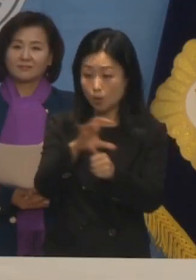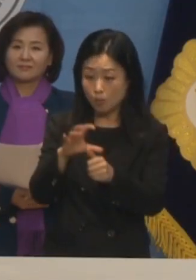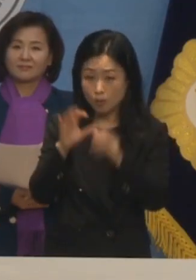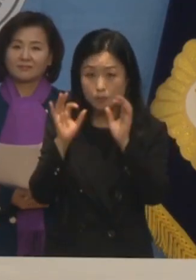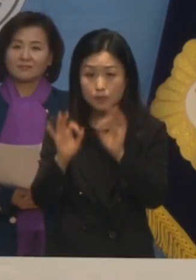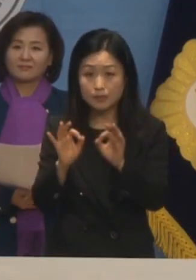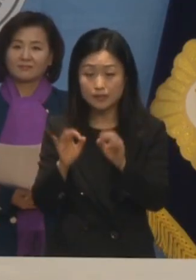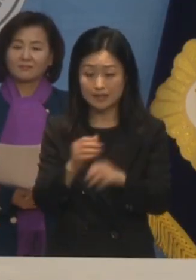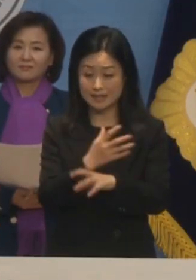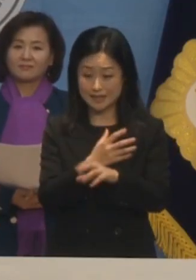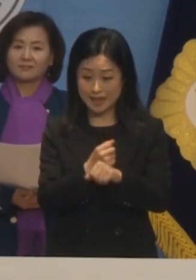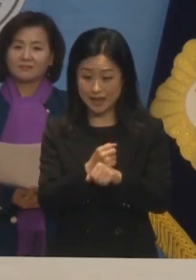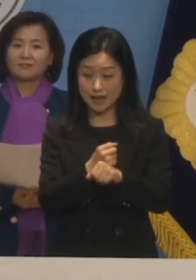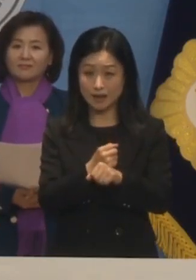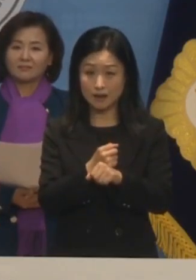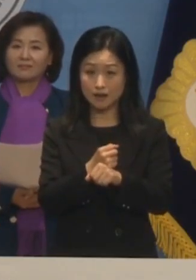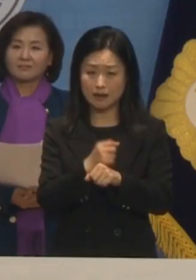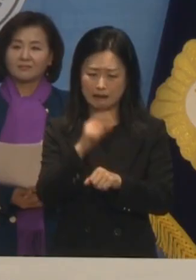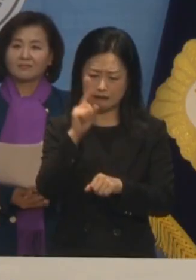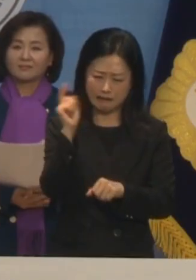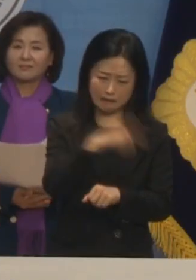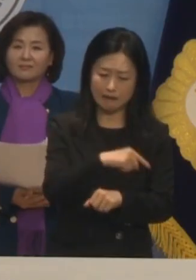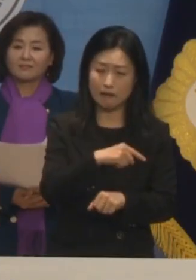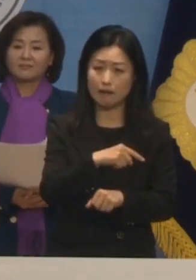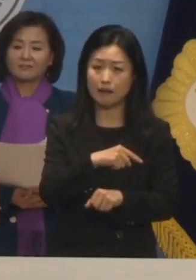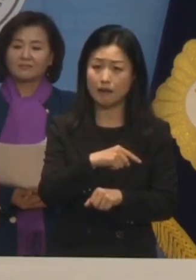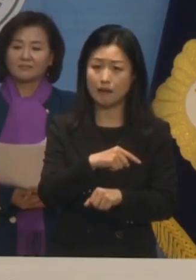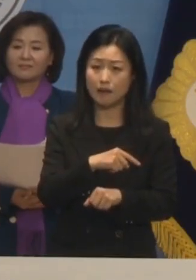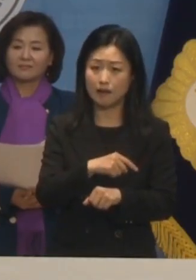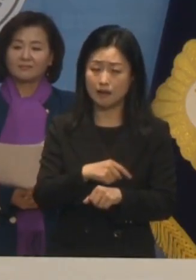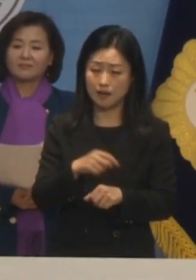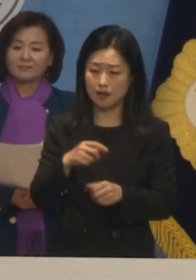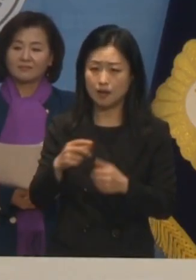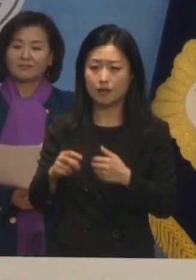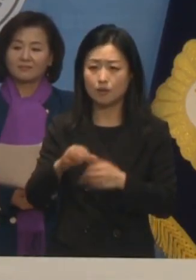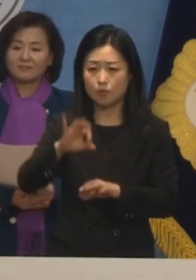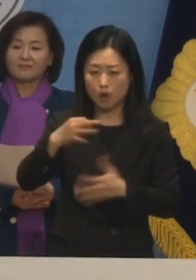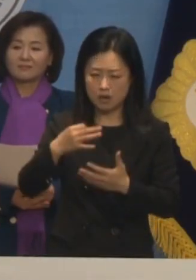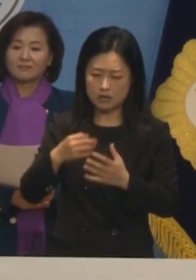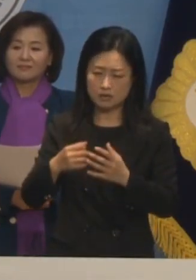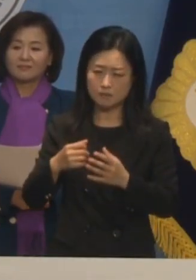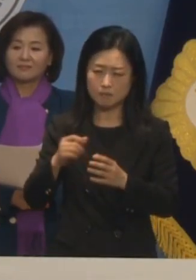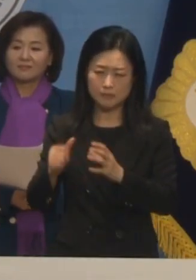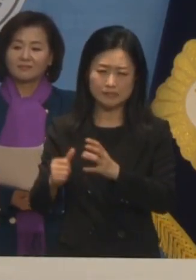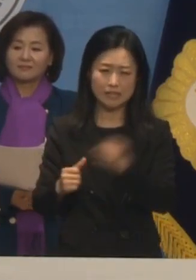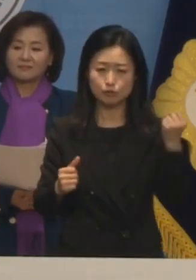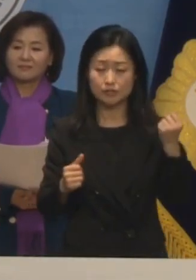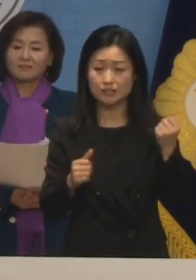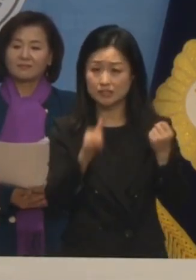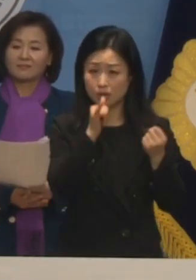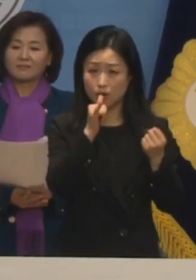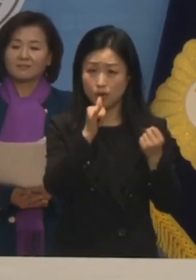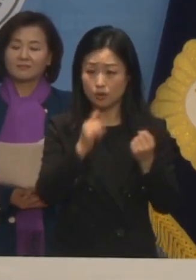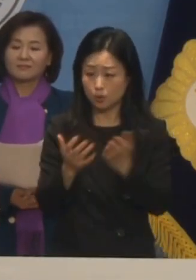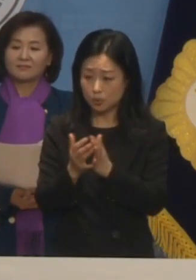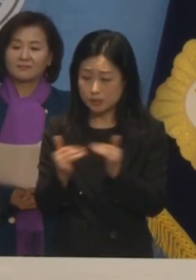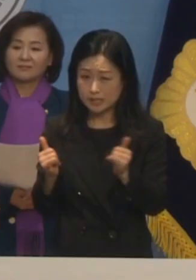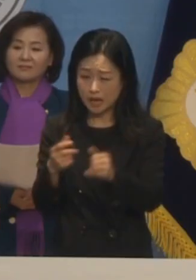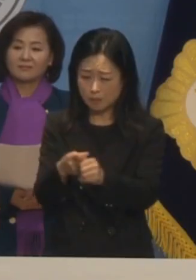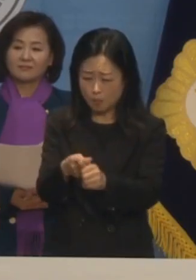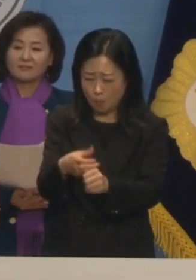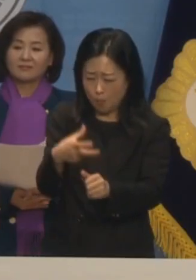빌미로 돌봄 노동자를 합법적으로 착취함으로써 가능했습니다. 돌봄의 공백을 돌봄 노동자의